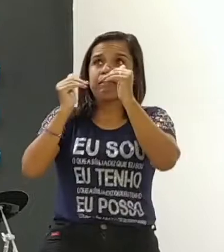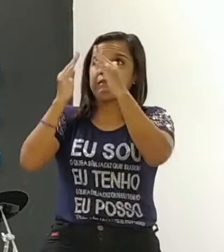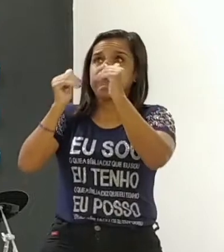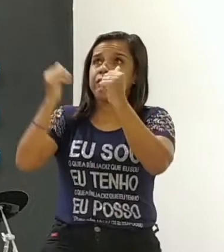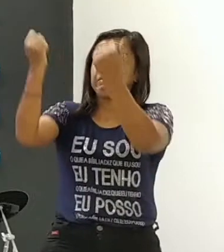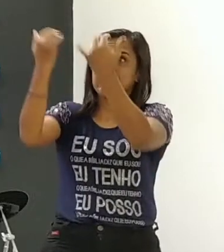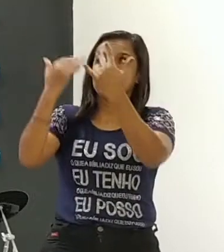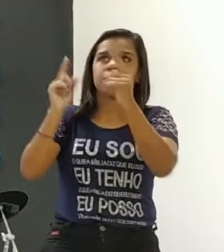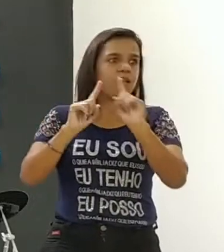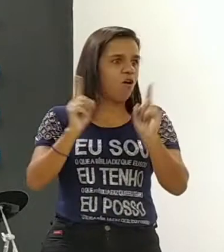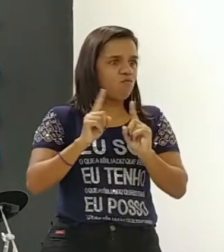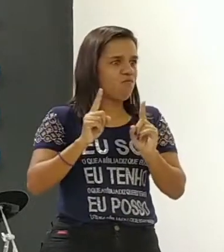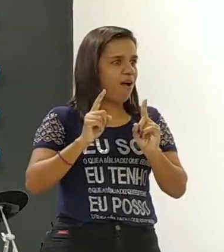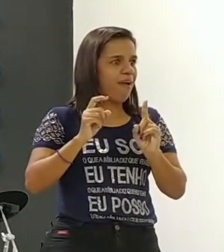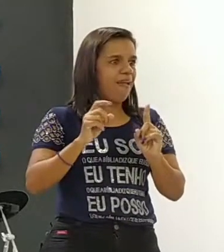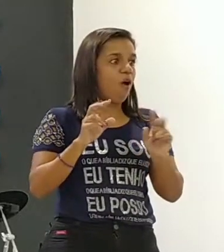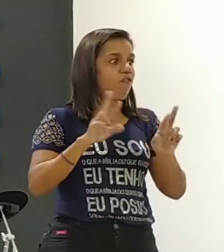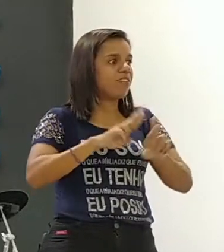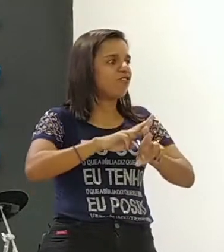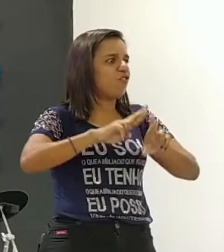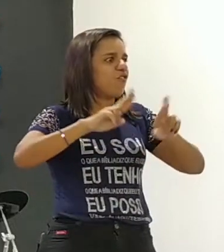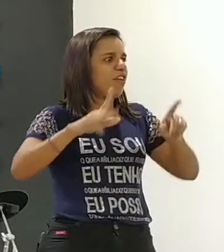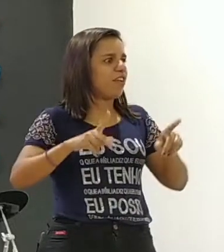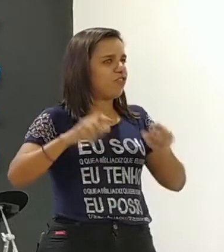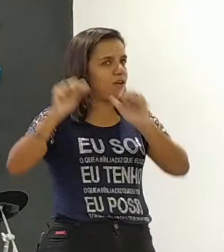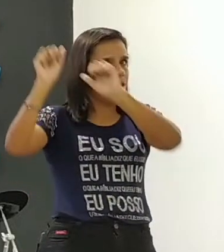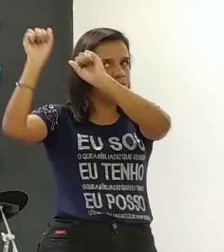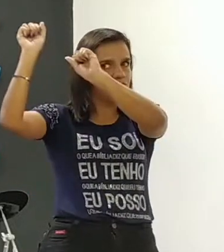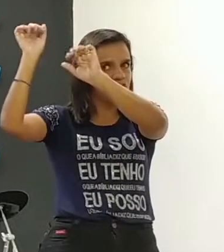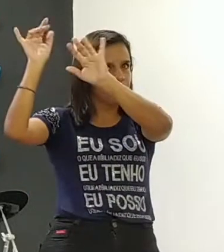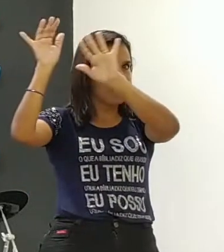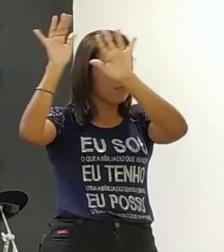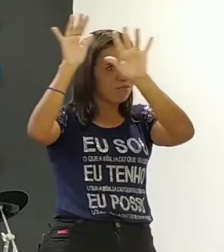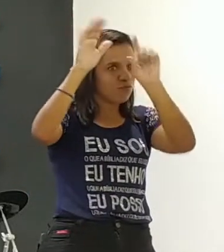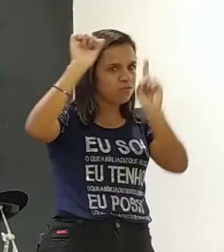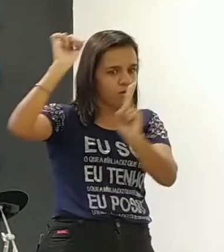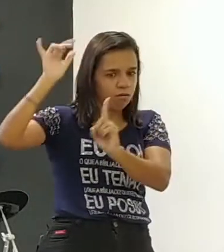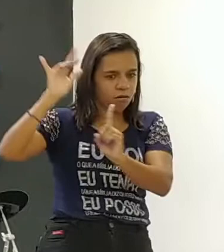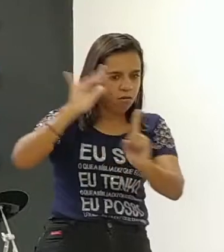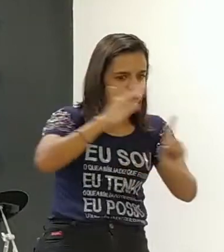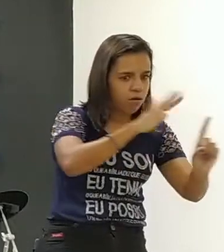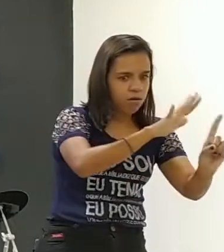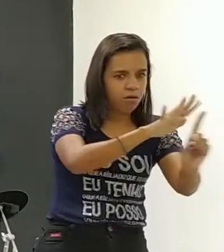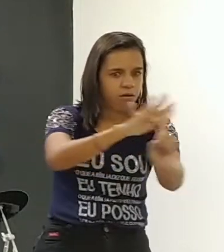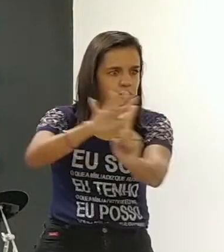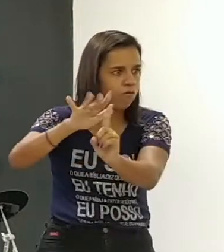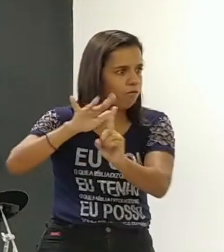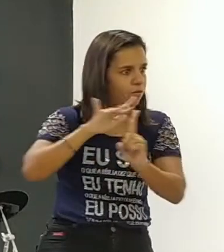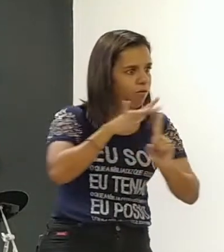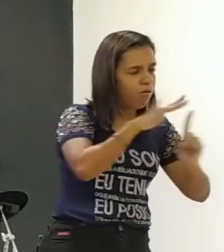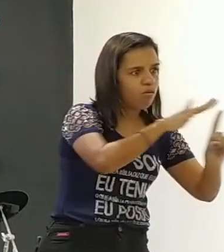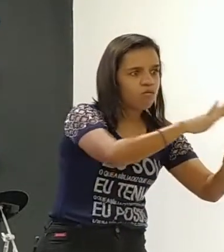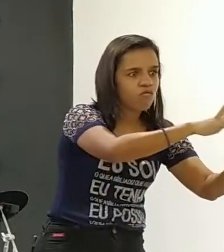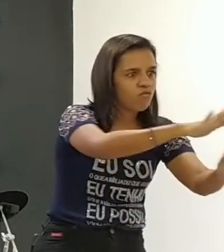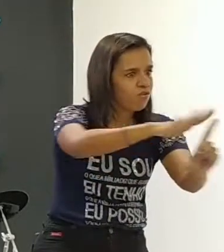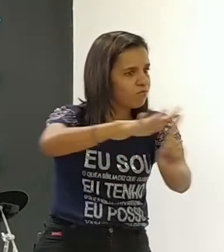Bíblia vai falar que as bênçãos do Senhor te alcançarão. Onde você for, as bênçãos do